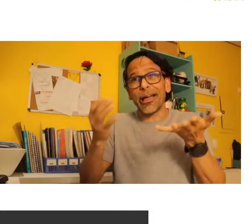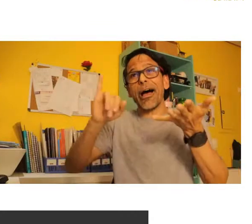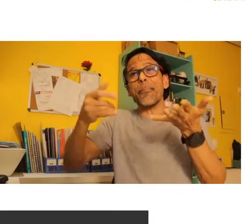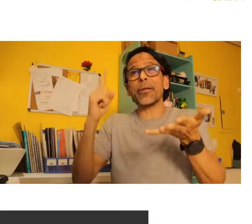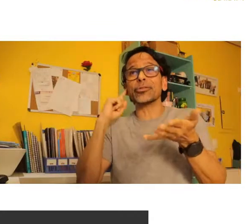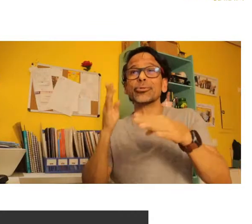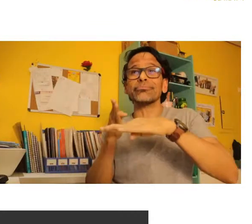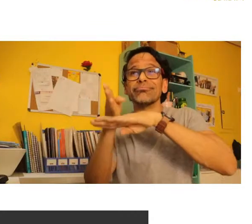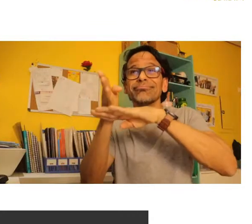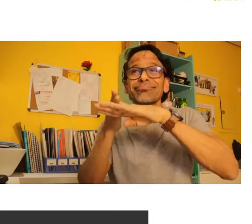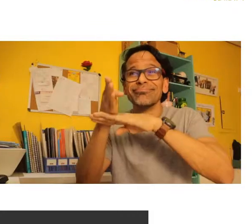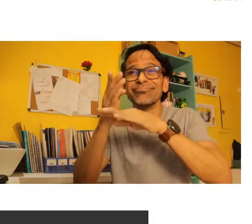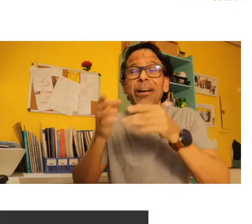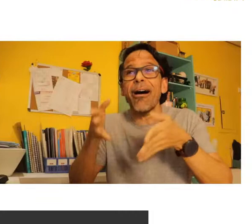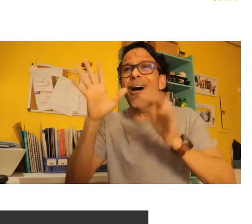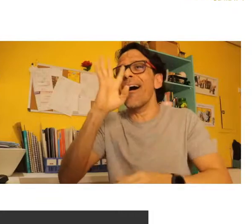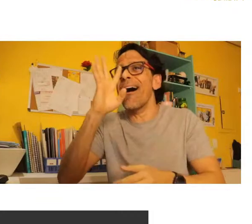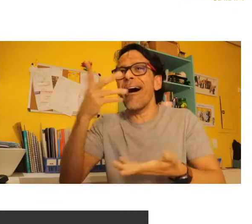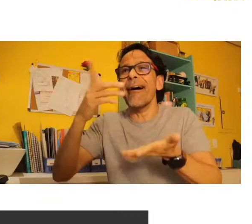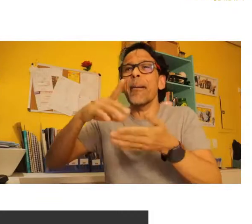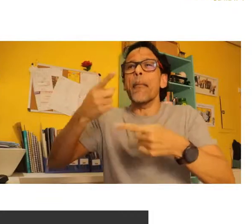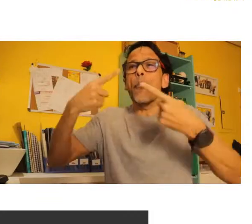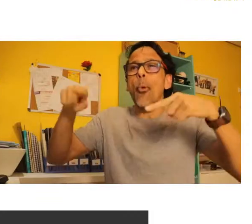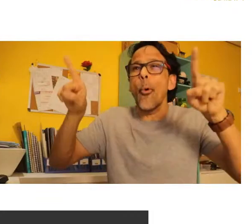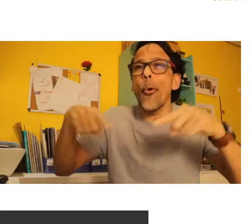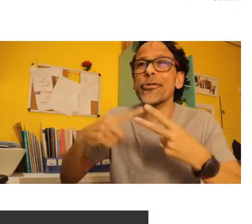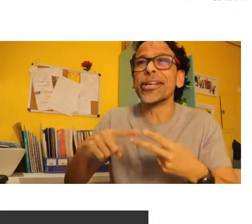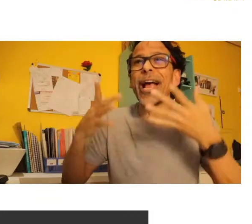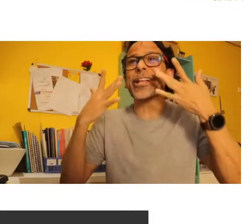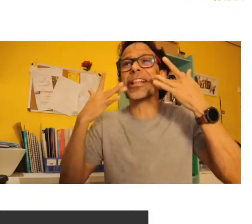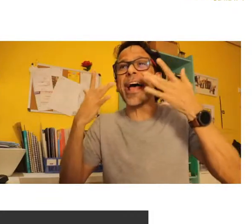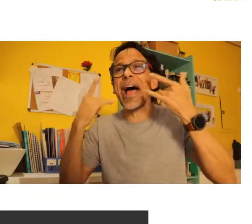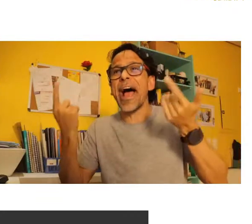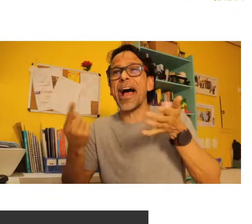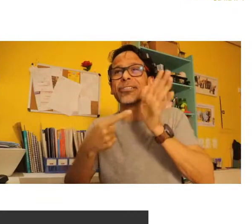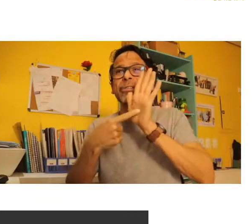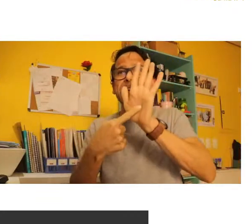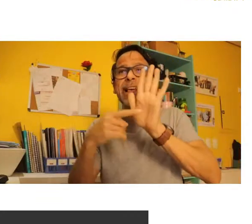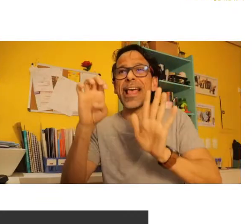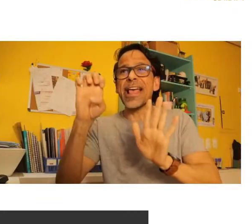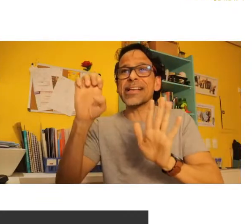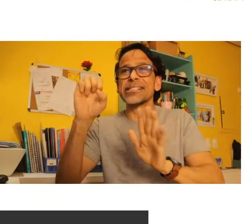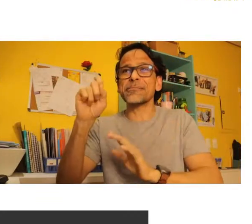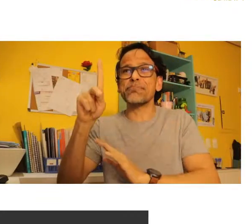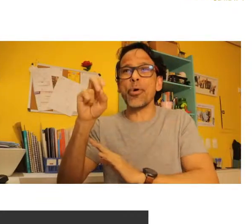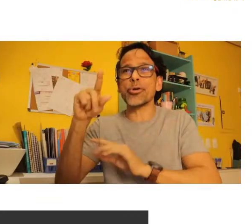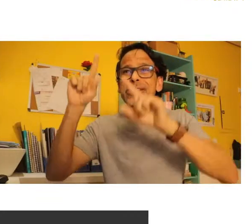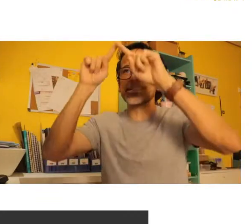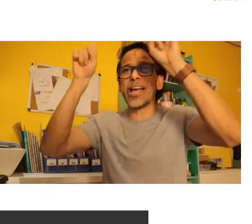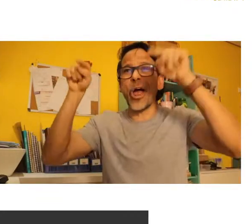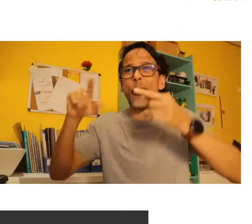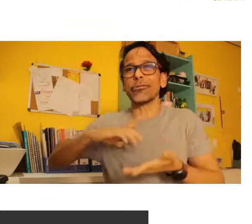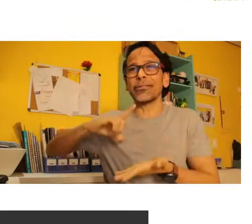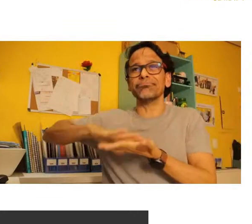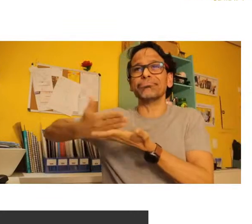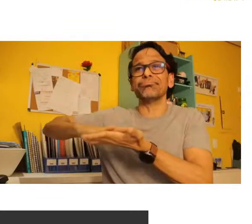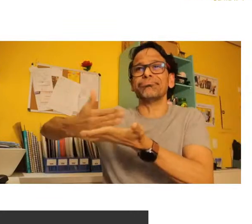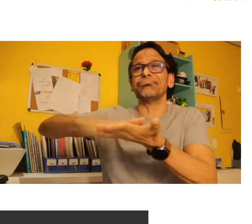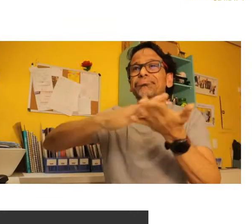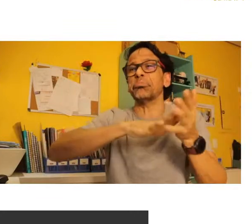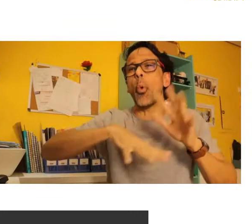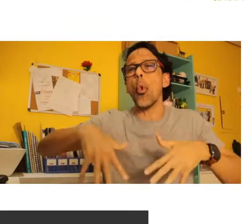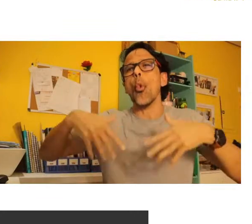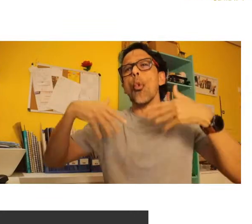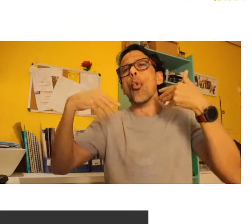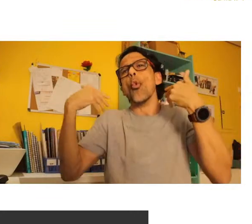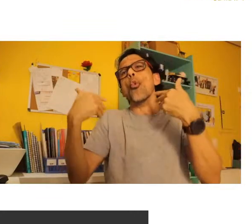todas as sessões de as performances de artistas são colocados intérprete de